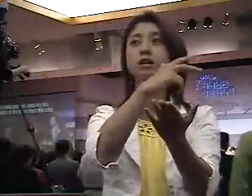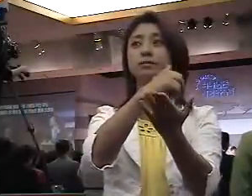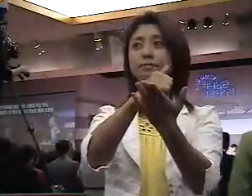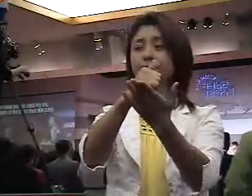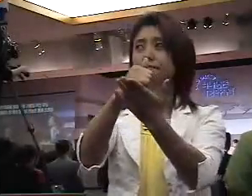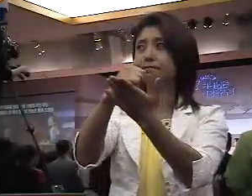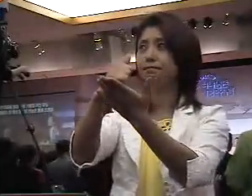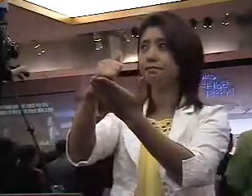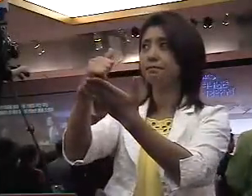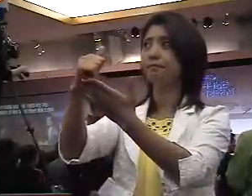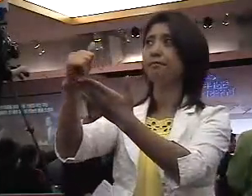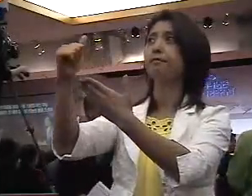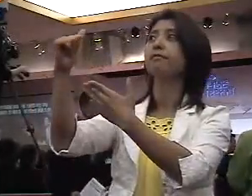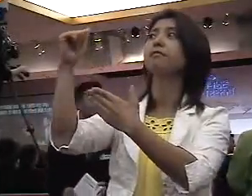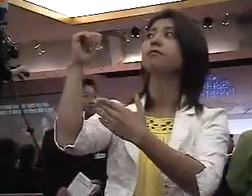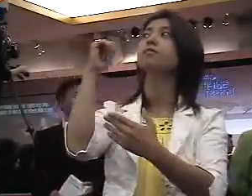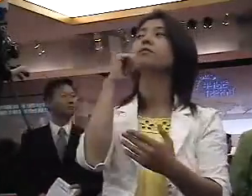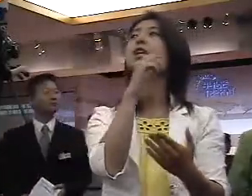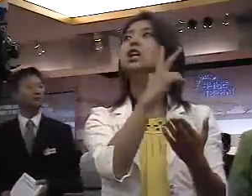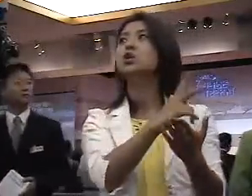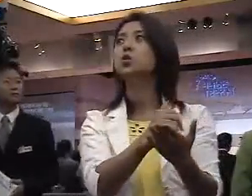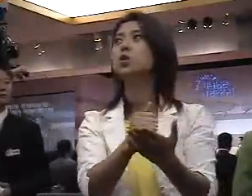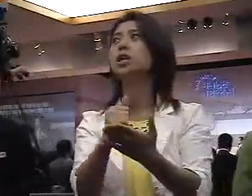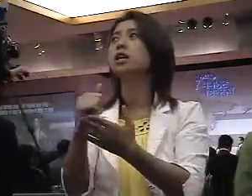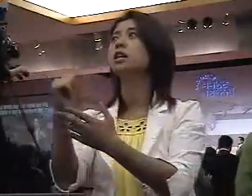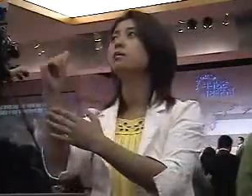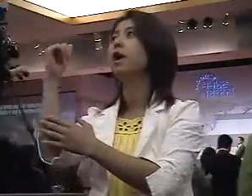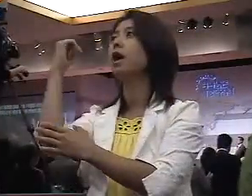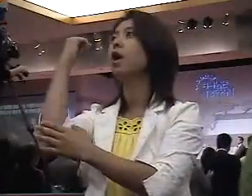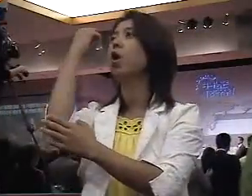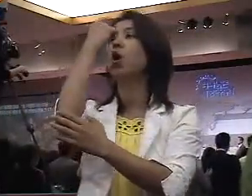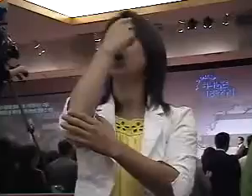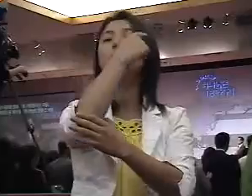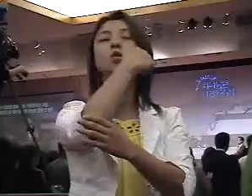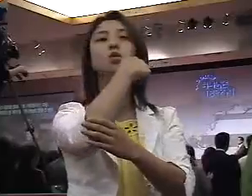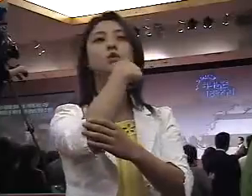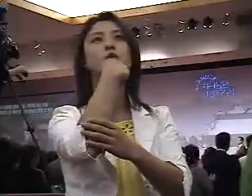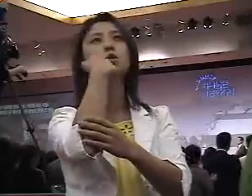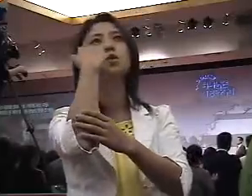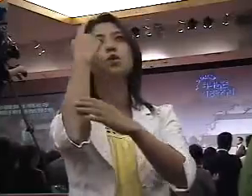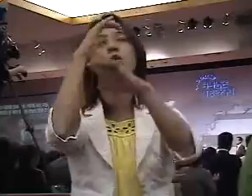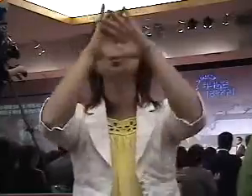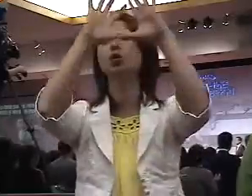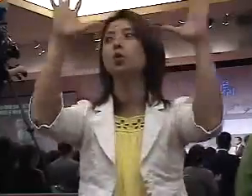주님, 주님의